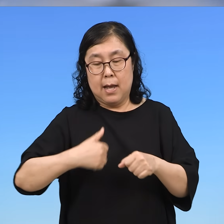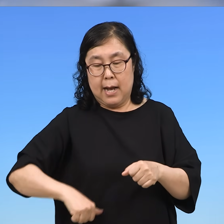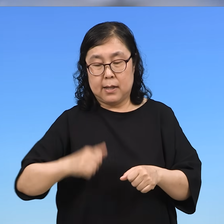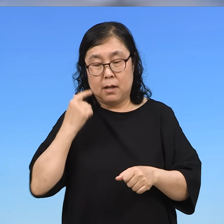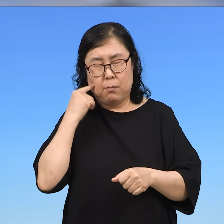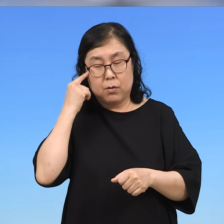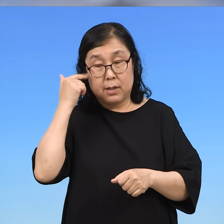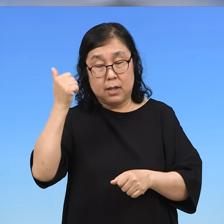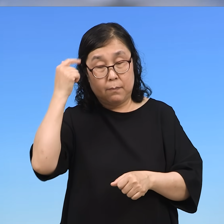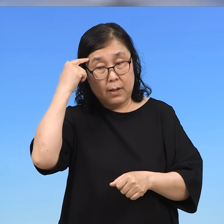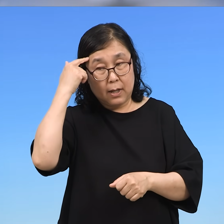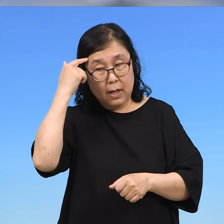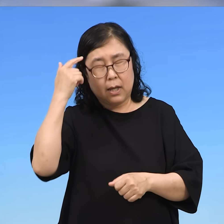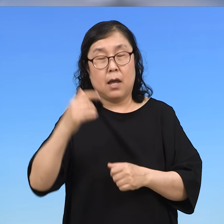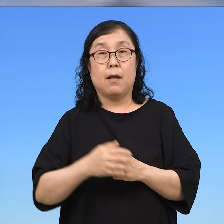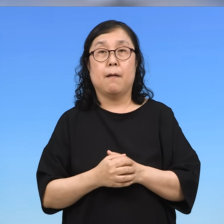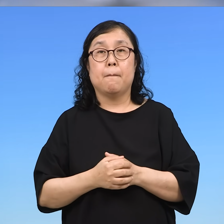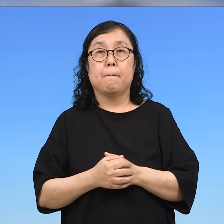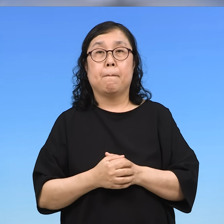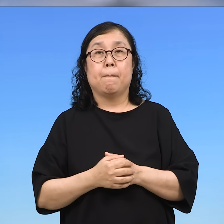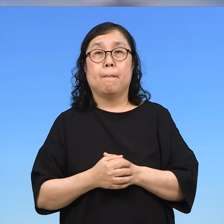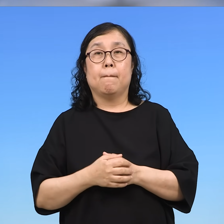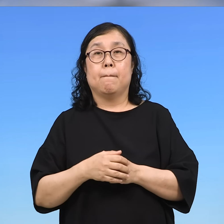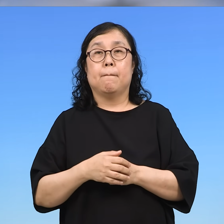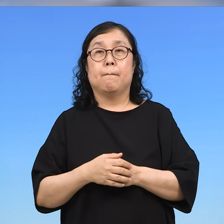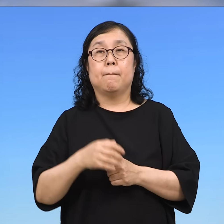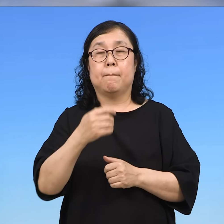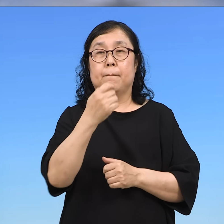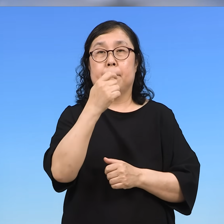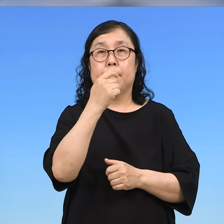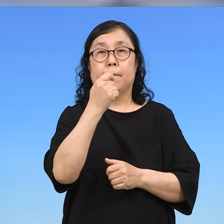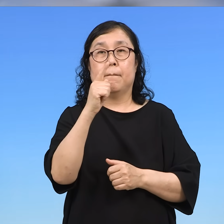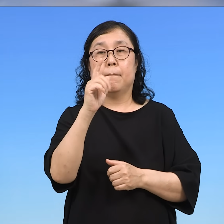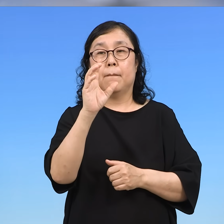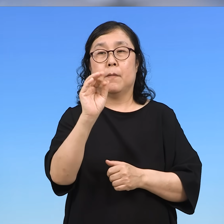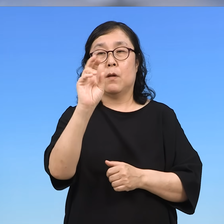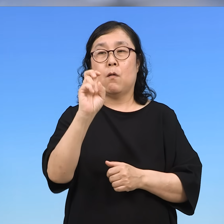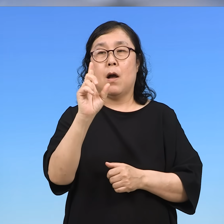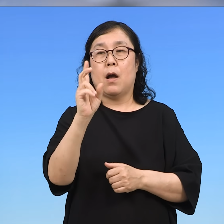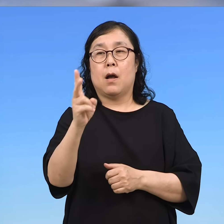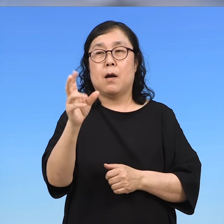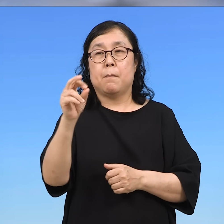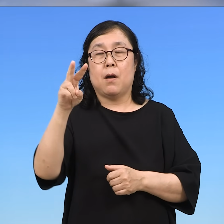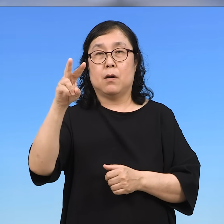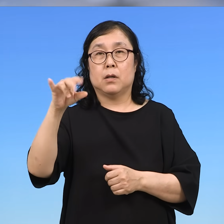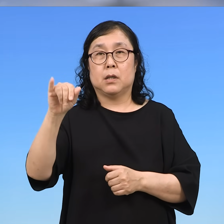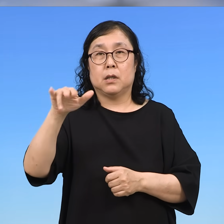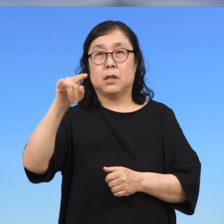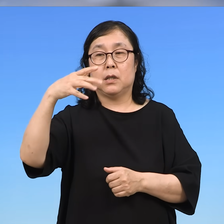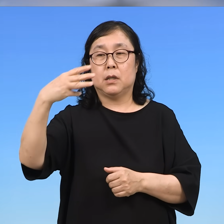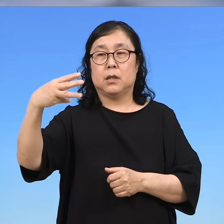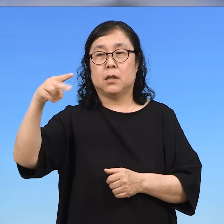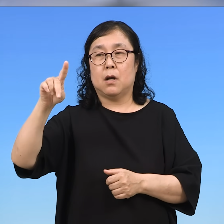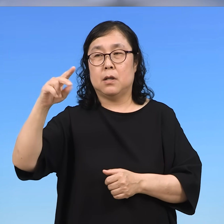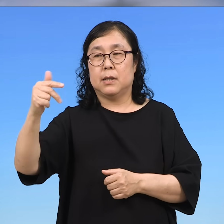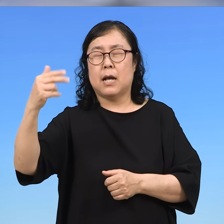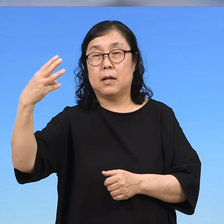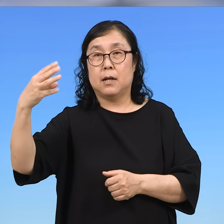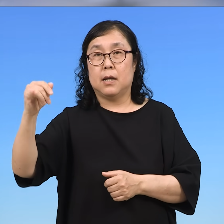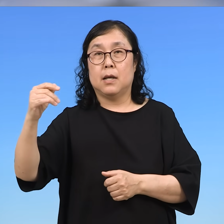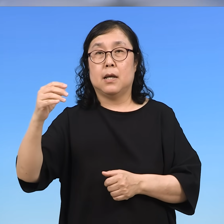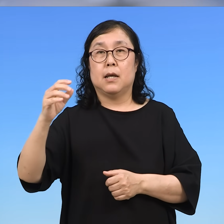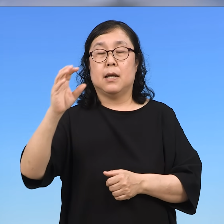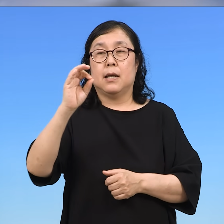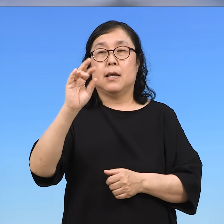아들 목사님 기억에 어린 시절을 생각하면 광명시 철산리, 그것까지 주소까지 알더라고요.